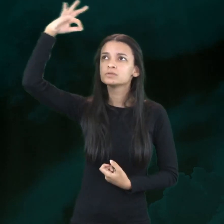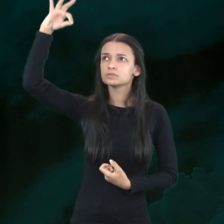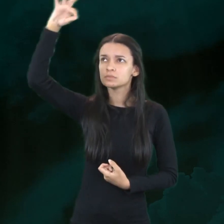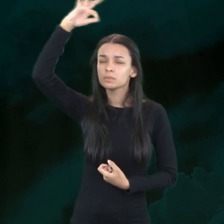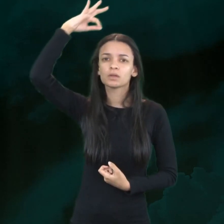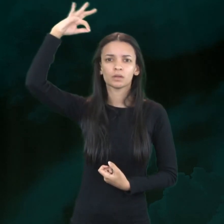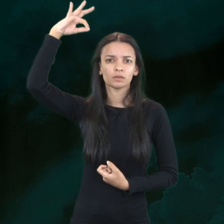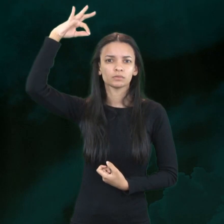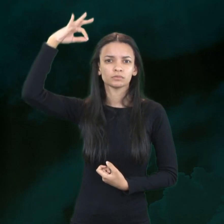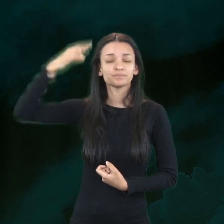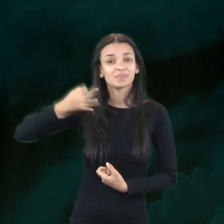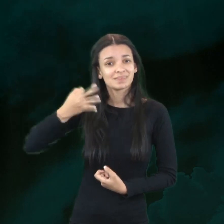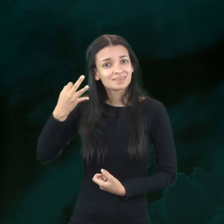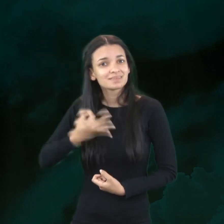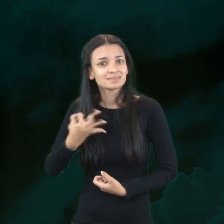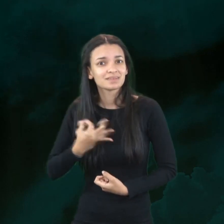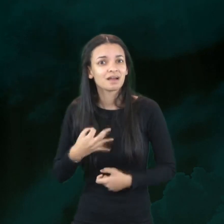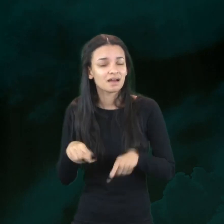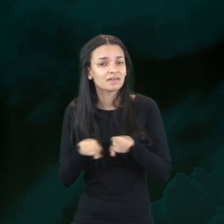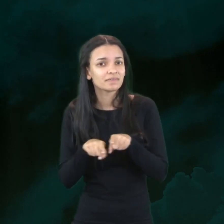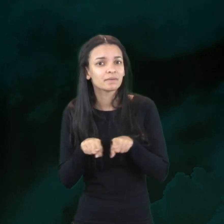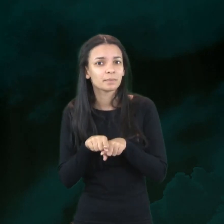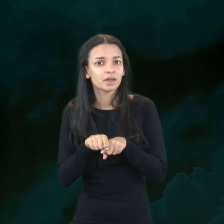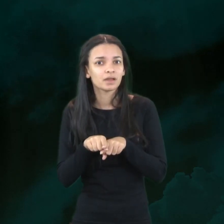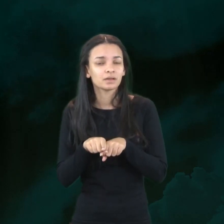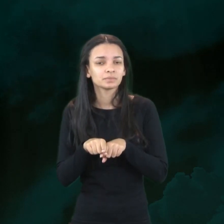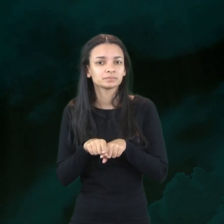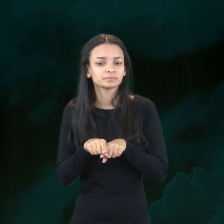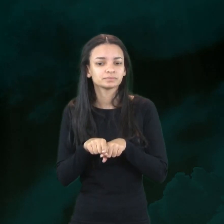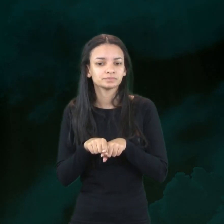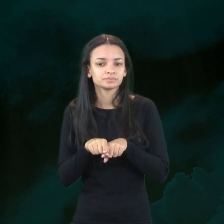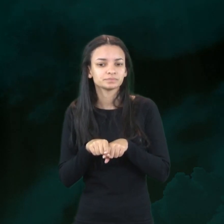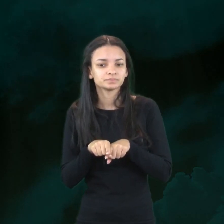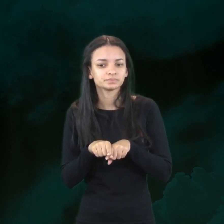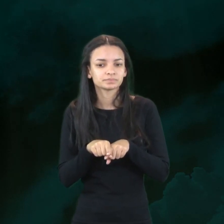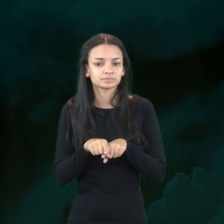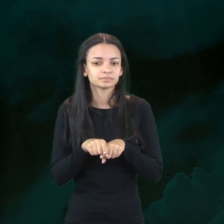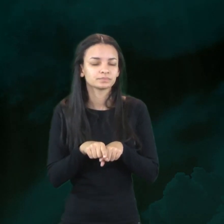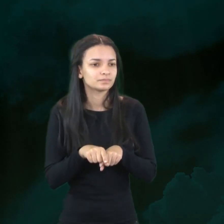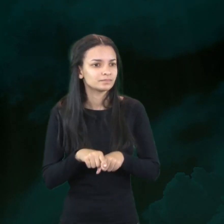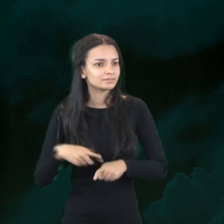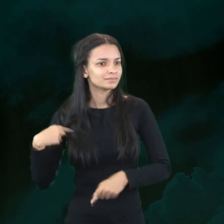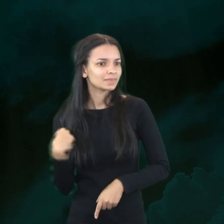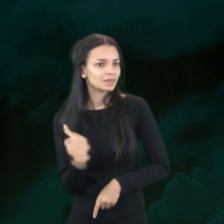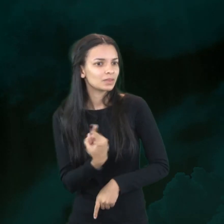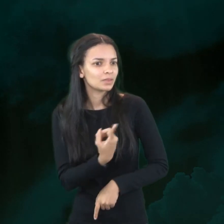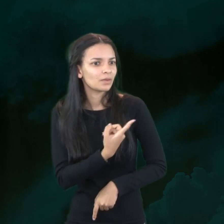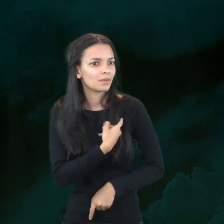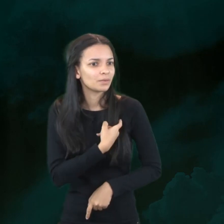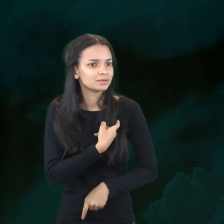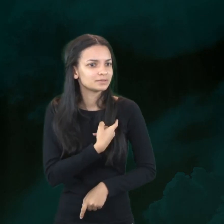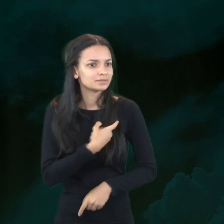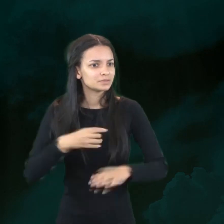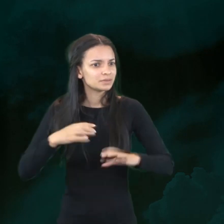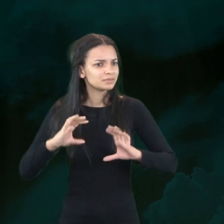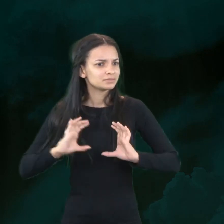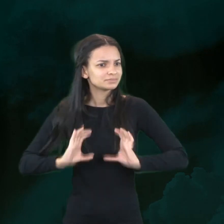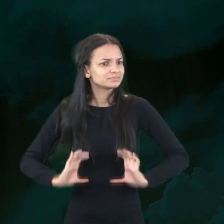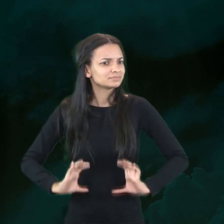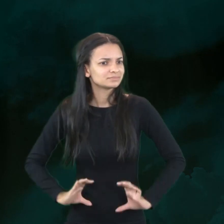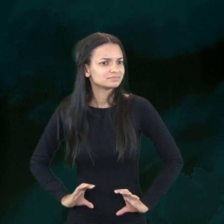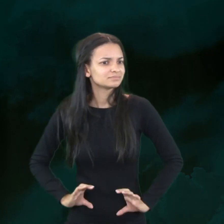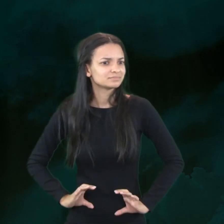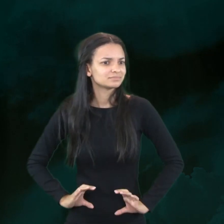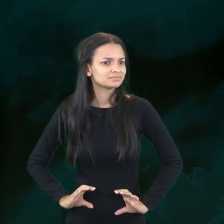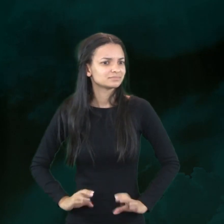plena convicção, assim como sabeis ter sido nosso procedimento entre vós e por amor de vós. Queridos irmãos, eu louvei ao